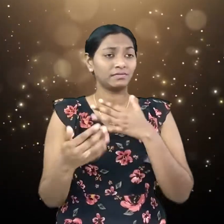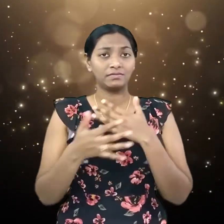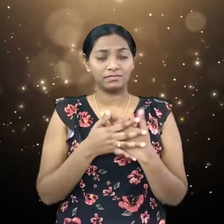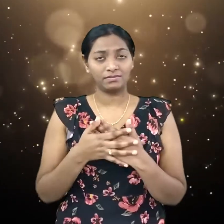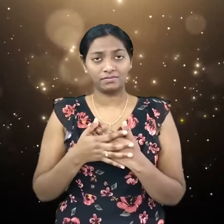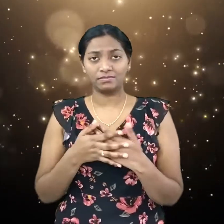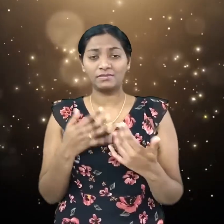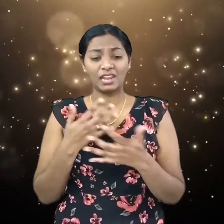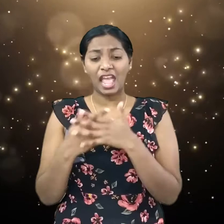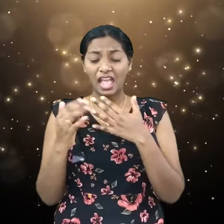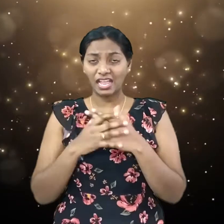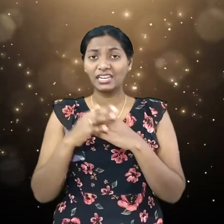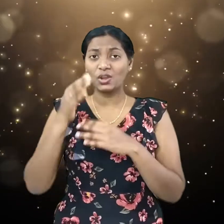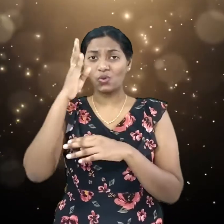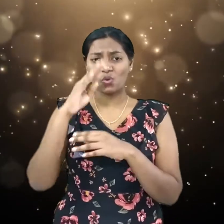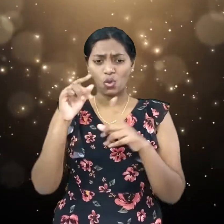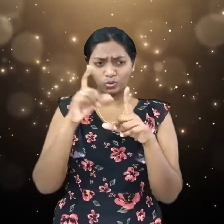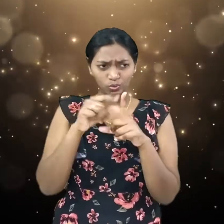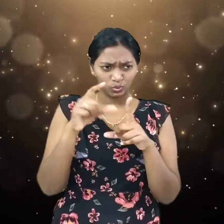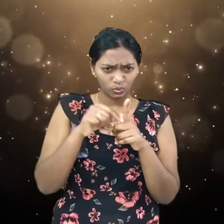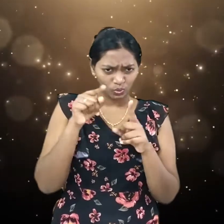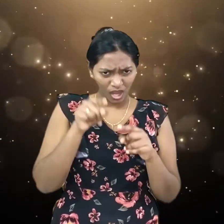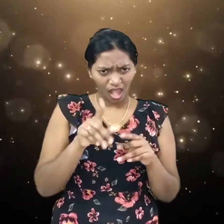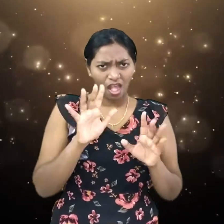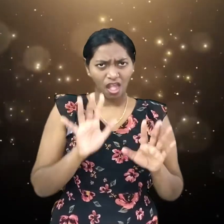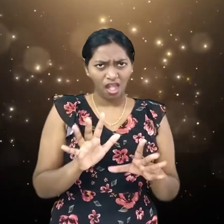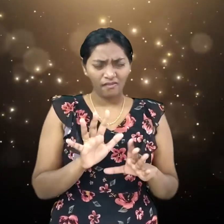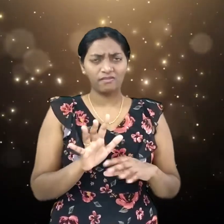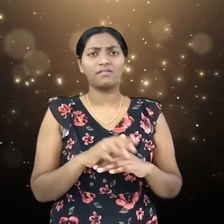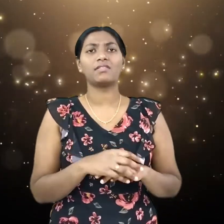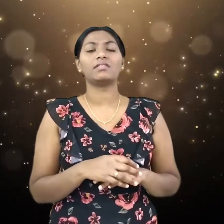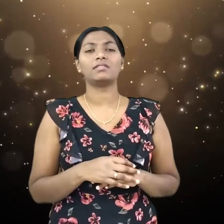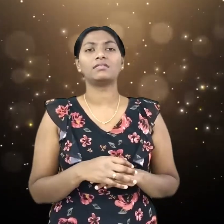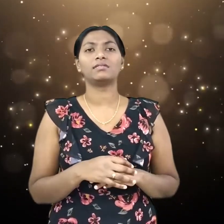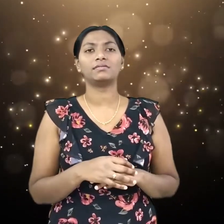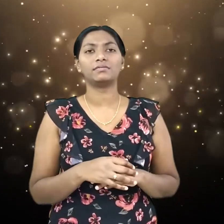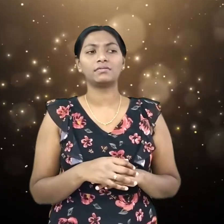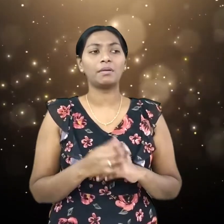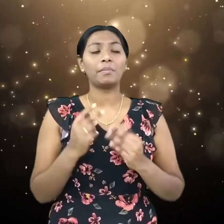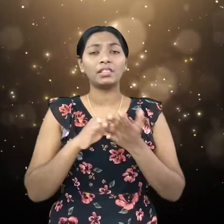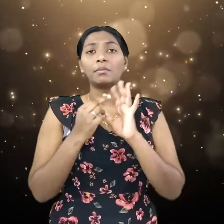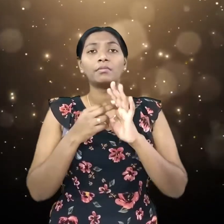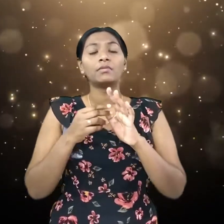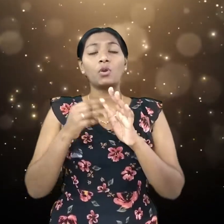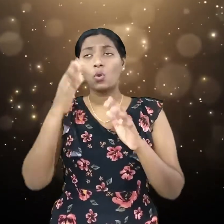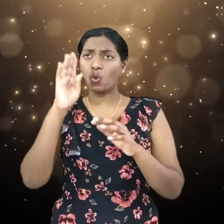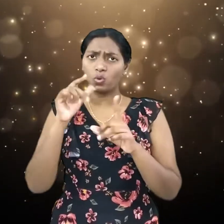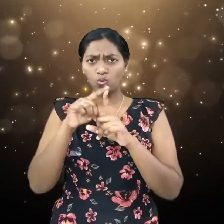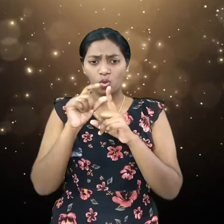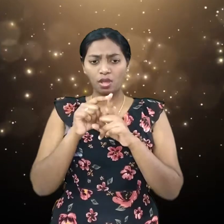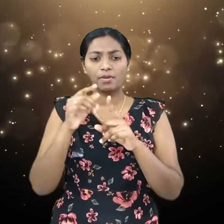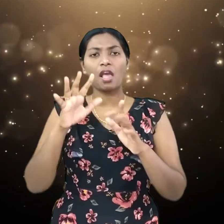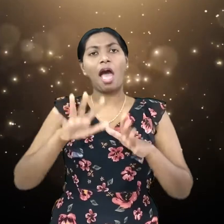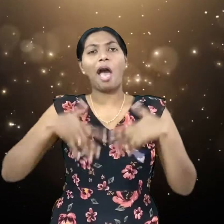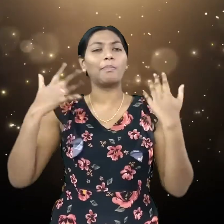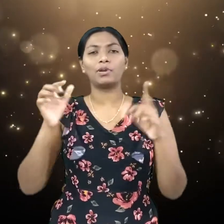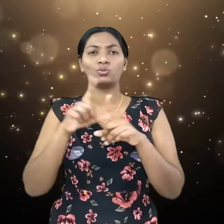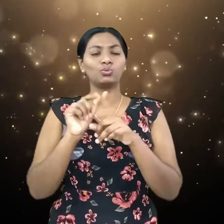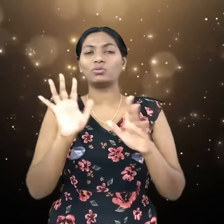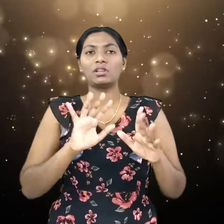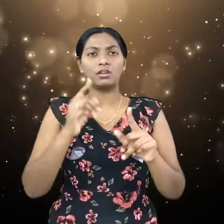जो भी चीज परमेश्वर करता है, जो भी काम परमेश्वर करता है, वो बिना उद्देश्य के नहीं होता है।